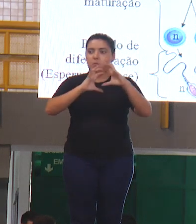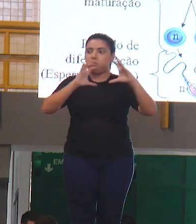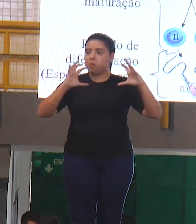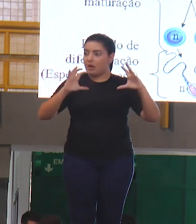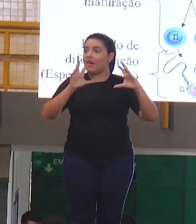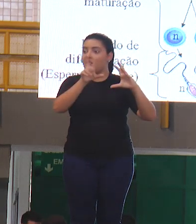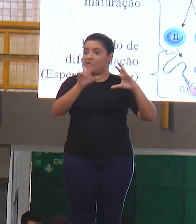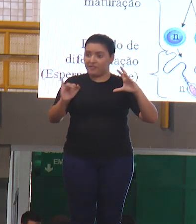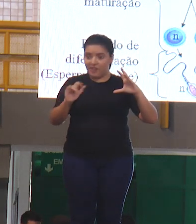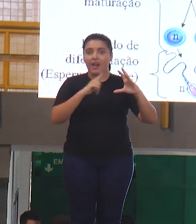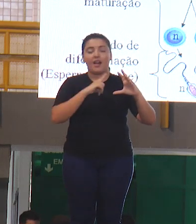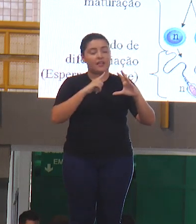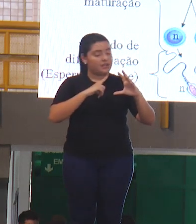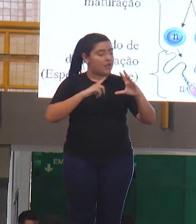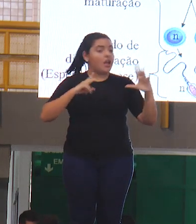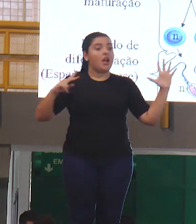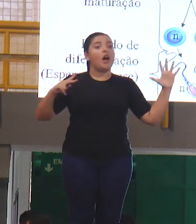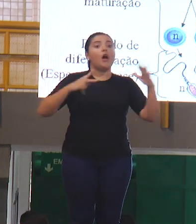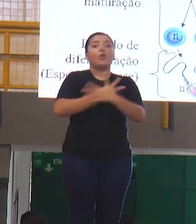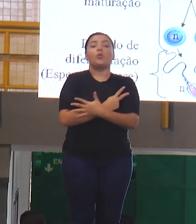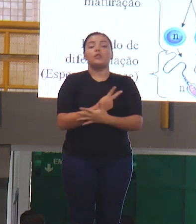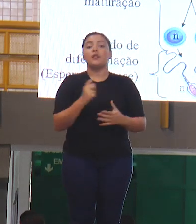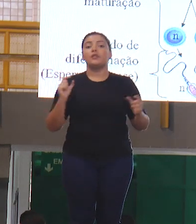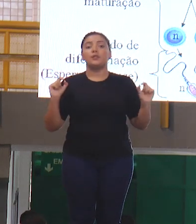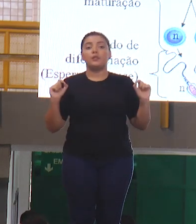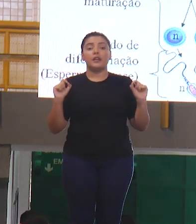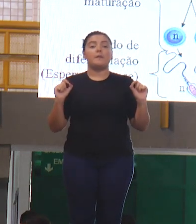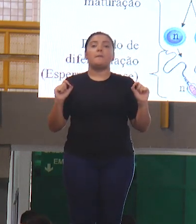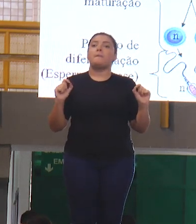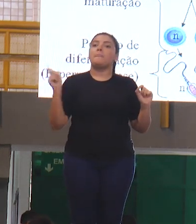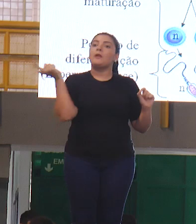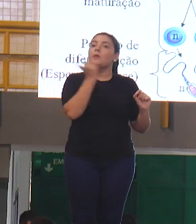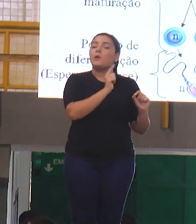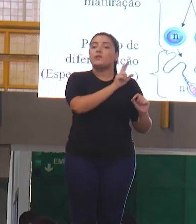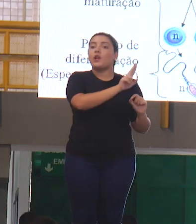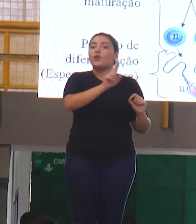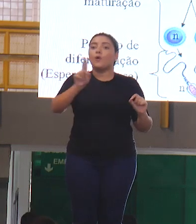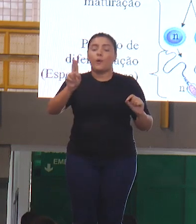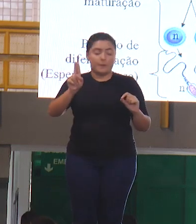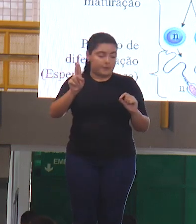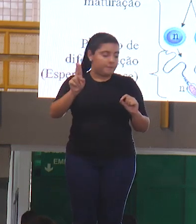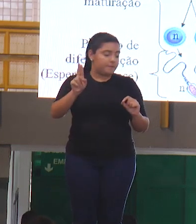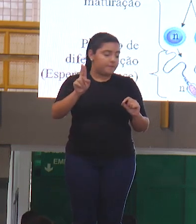do crescimento vai fazer que essa célula venha a ser chamada de